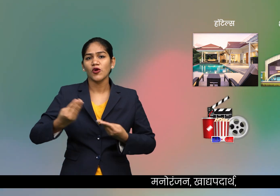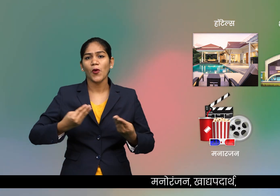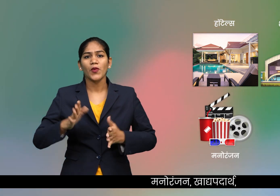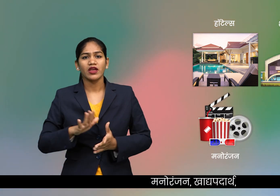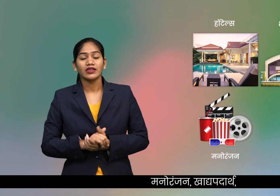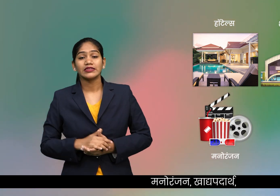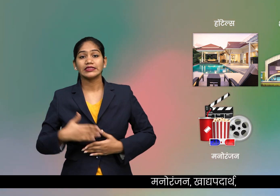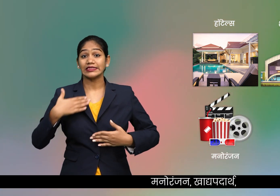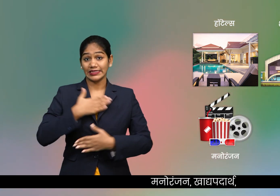मनोरंजन खाद्यपदार्थ,